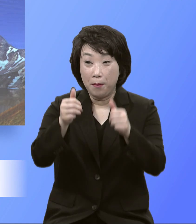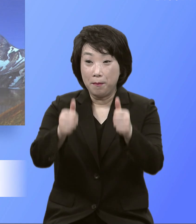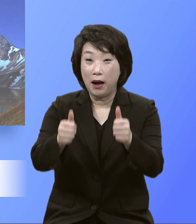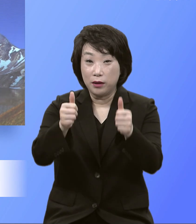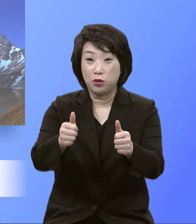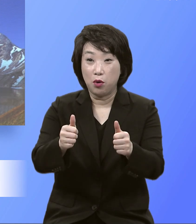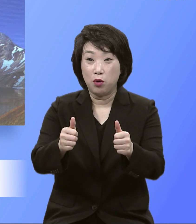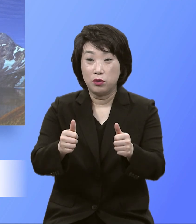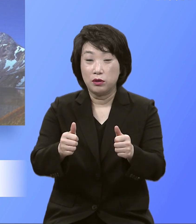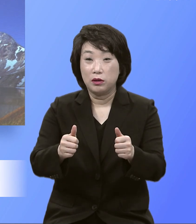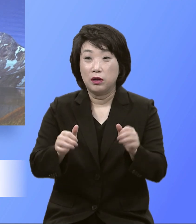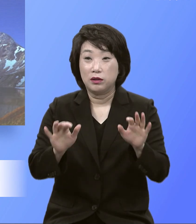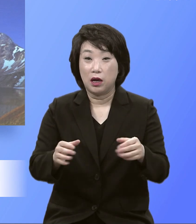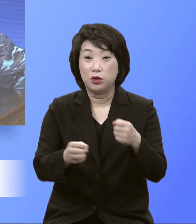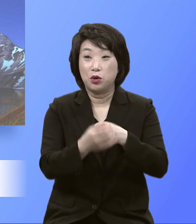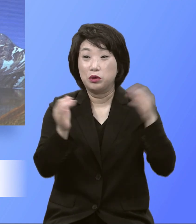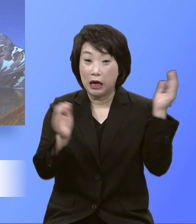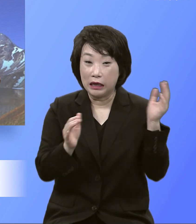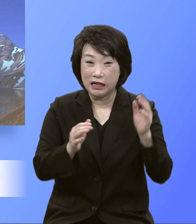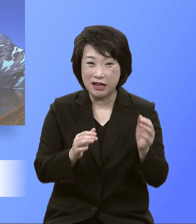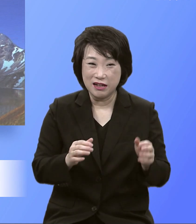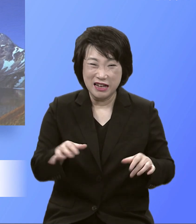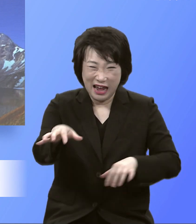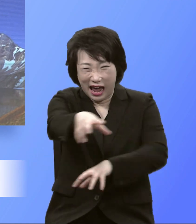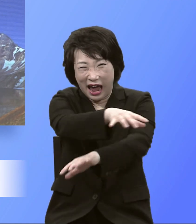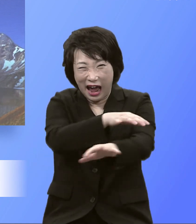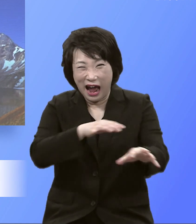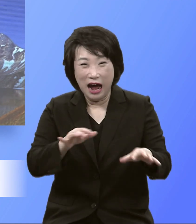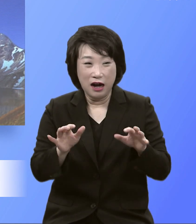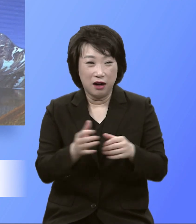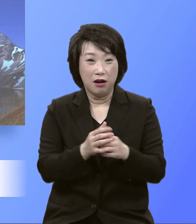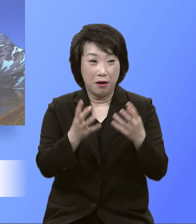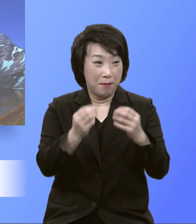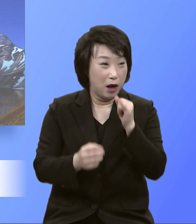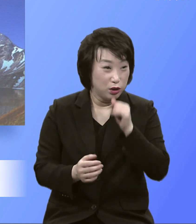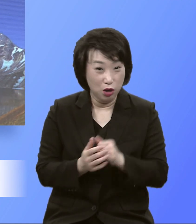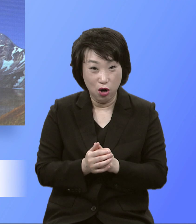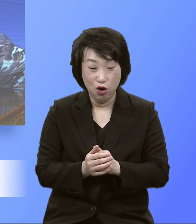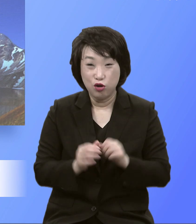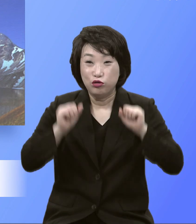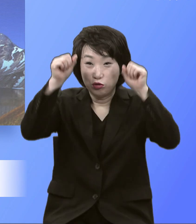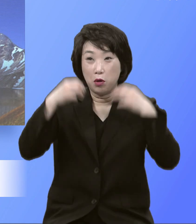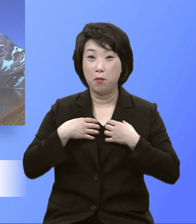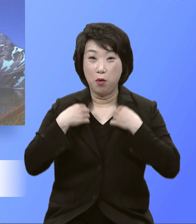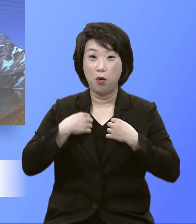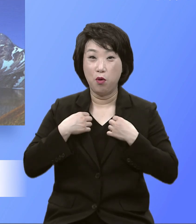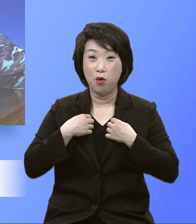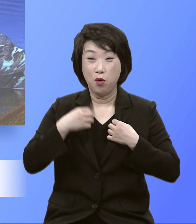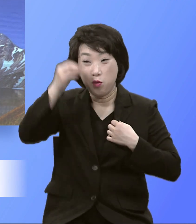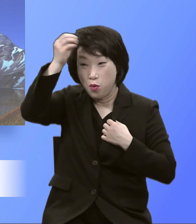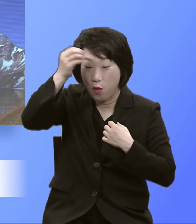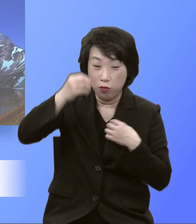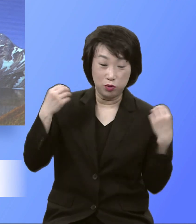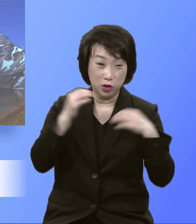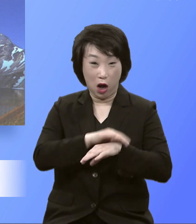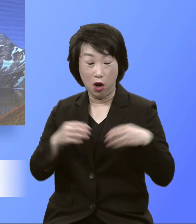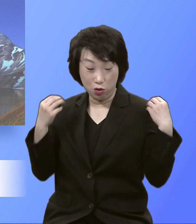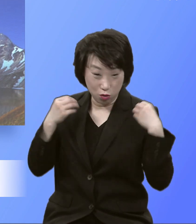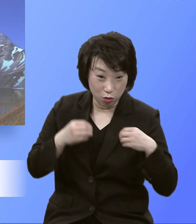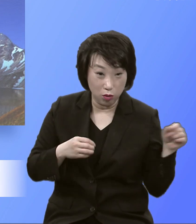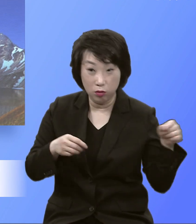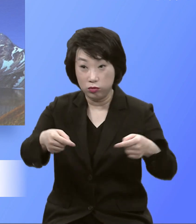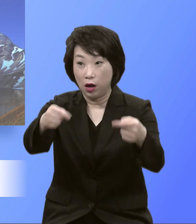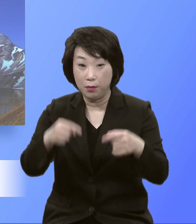마라톤으로 온 이 국민학교 학생들이 막 선수처럼 막 운동복을 얼마나 잘 입고 왔는지